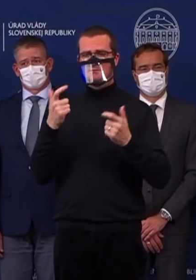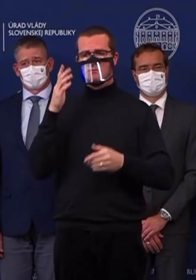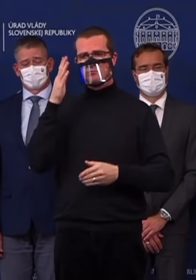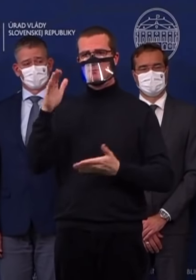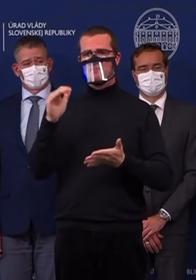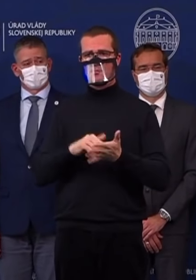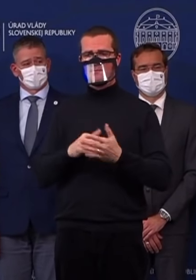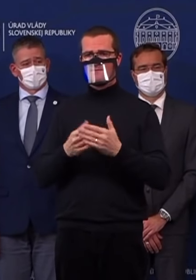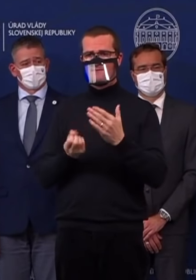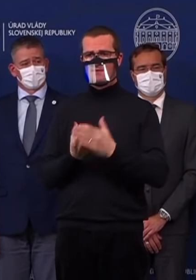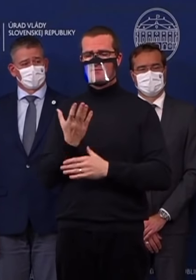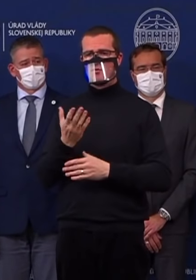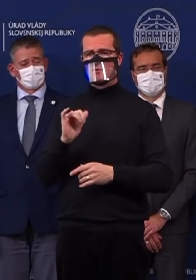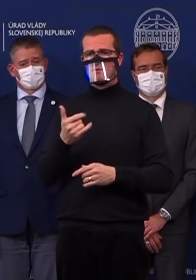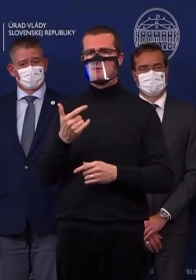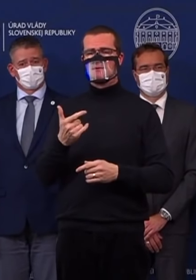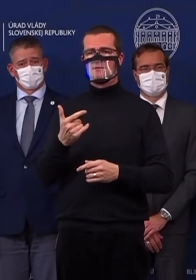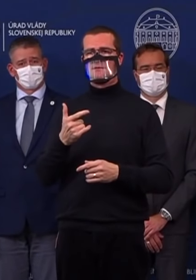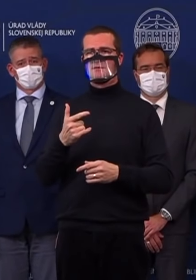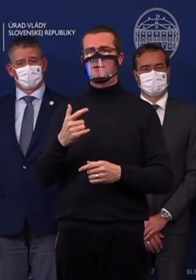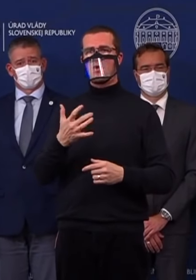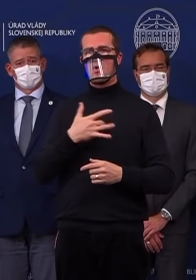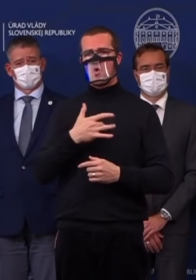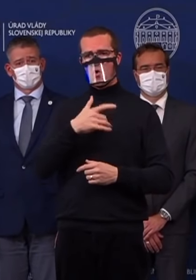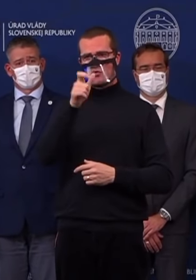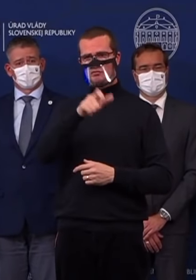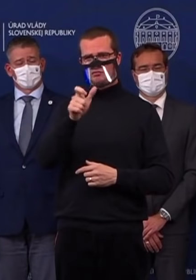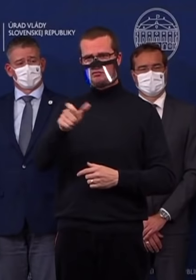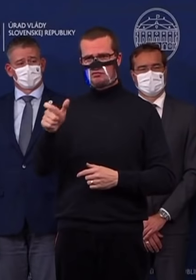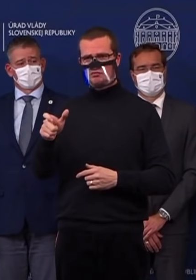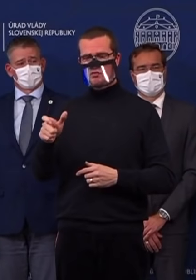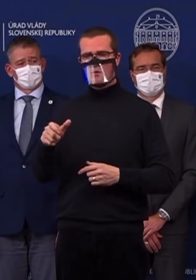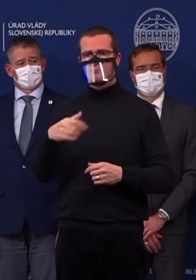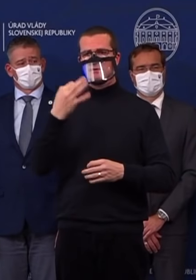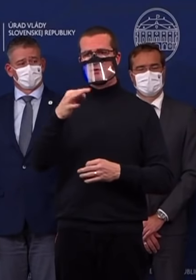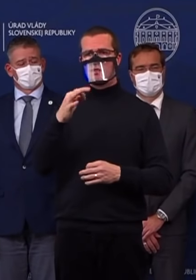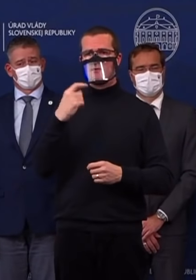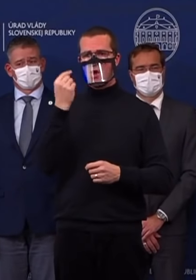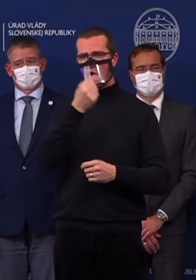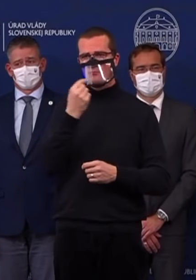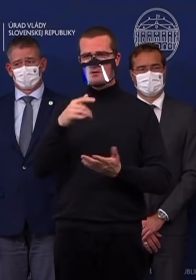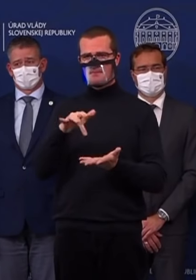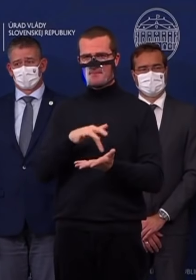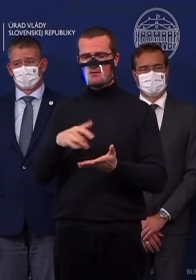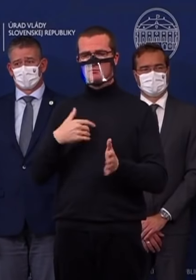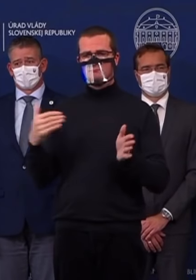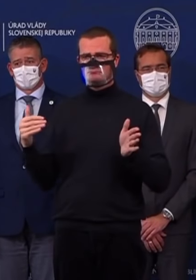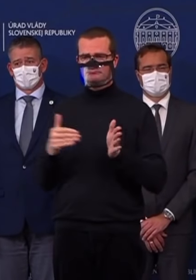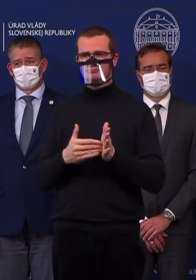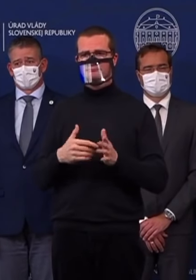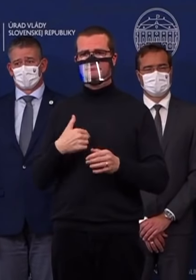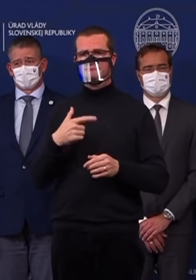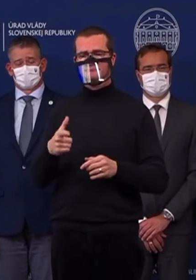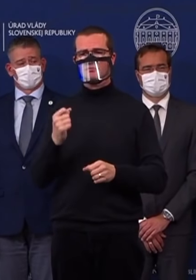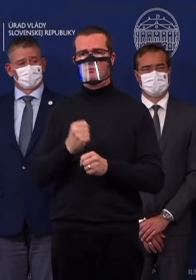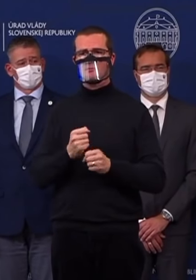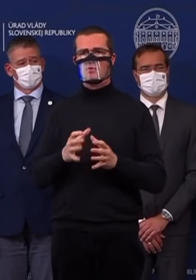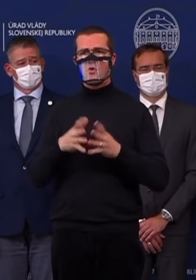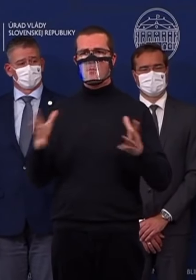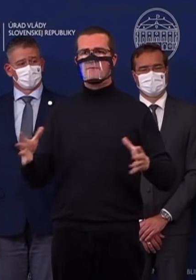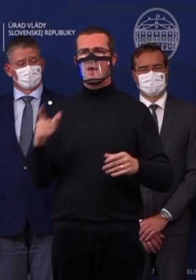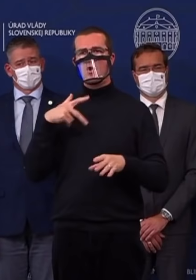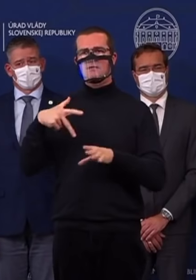potrebovať vytvoriť nielen dostatok personálu na pokrytie jednotlivých odberných miest, potrebujeme vytvoriť aj dostatočne robustnú